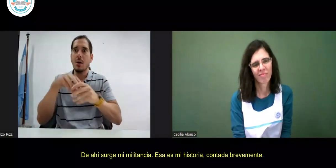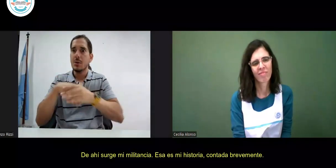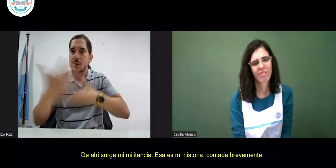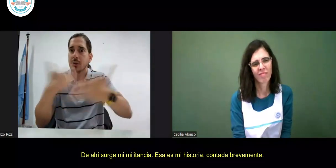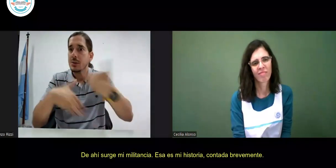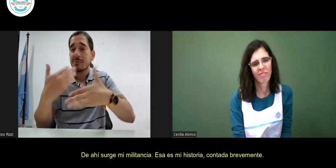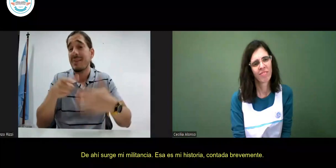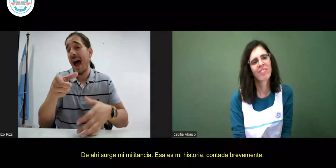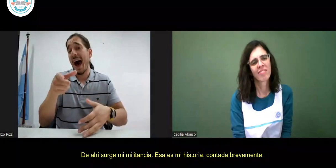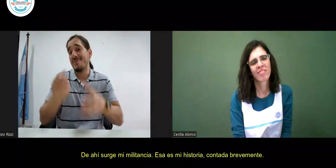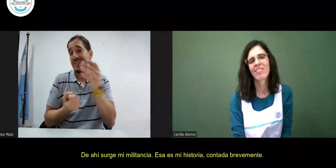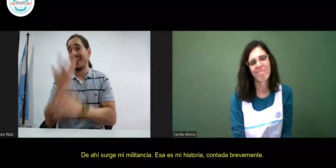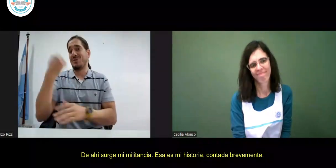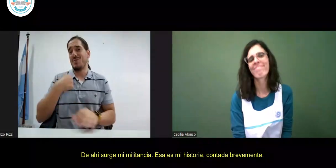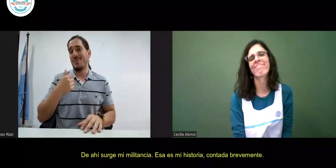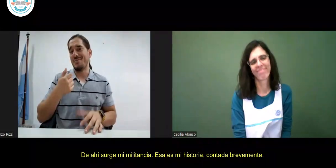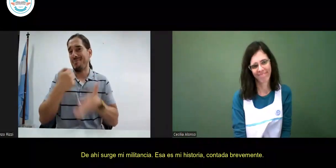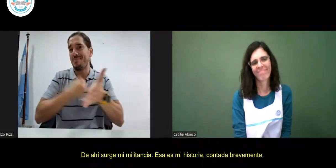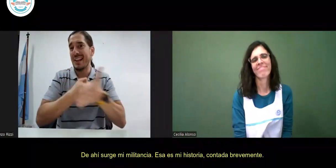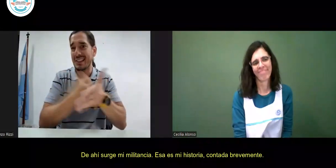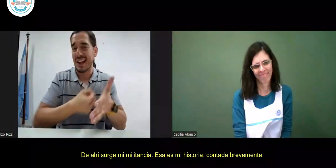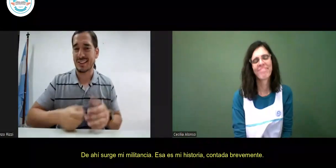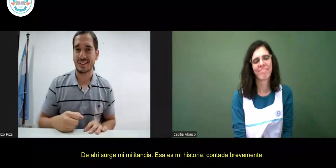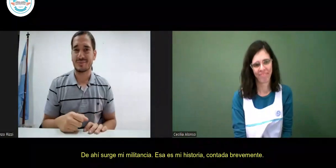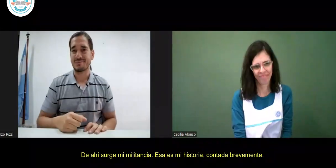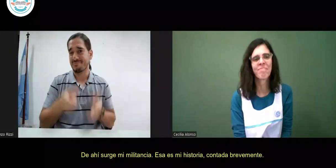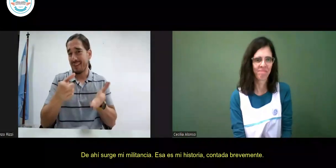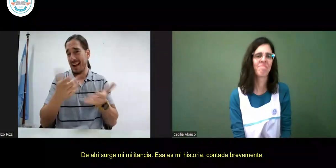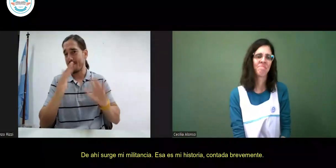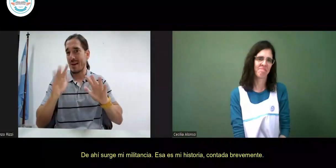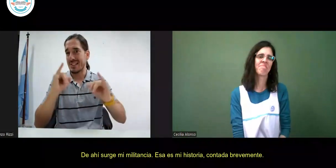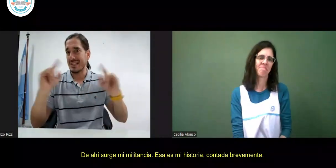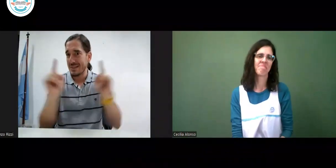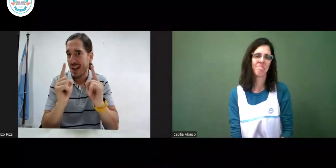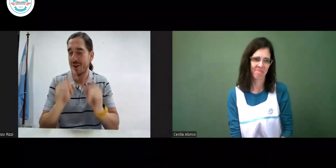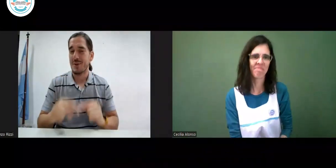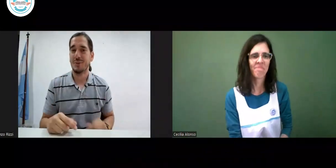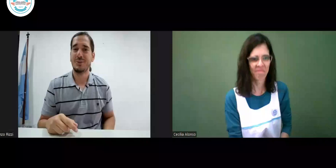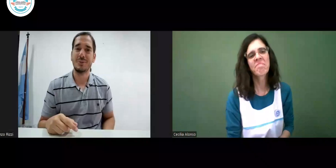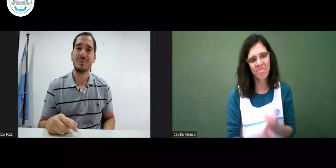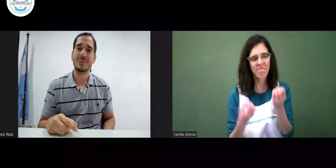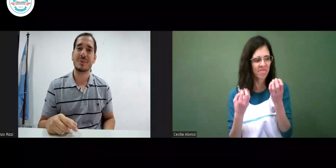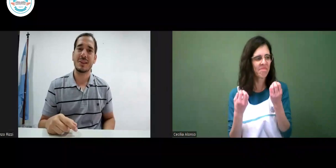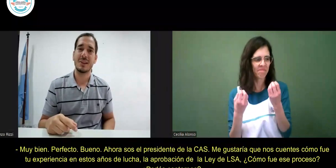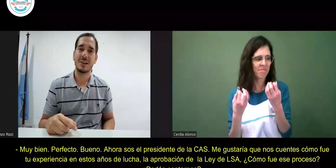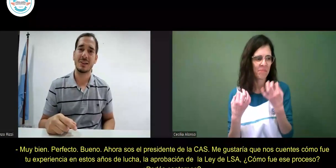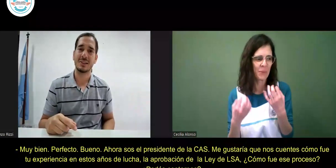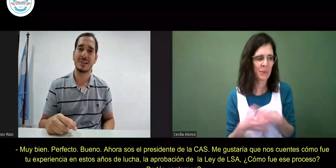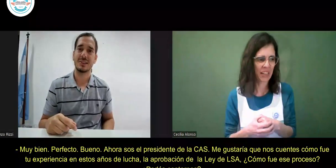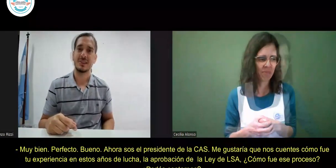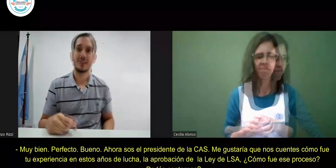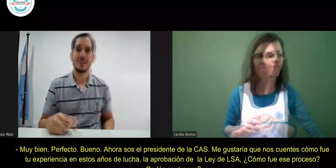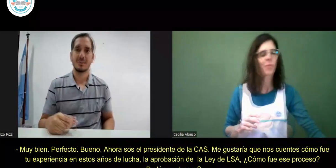participar mucho. De ahí surge mi militancia. Esa es mi historia, contada brevemente. Muy